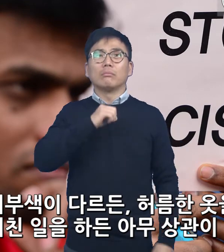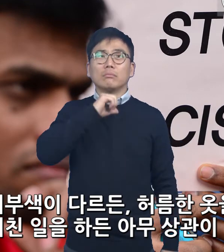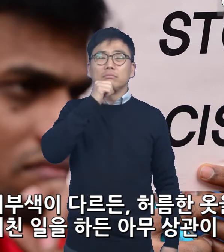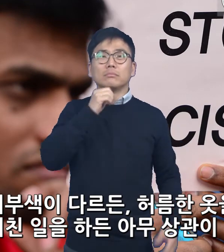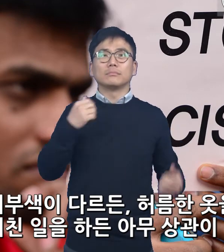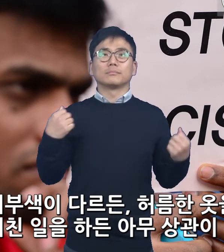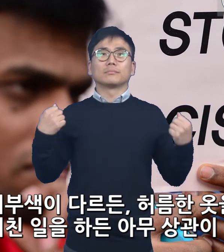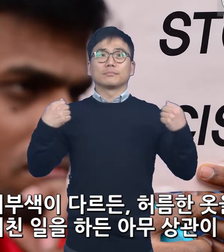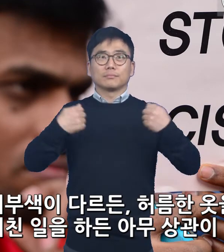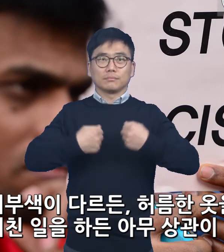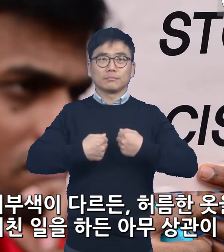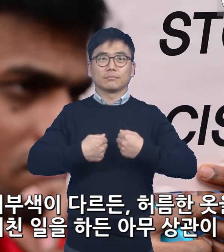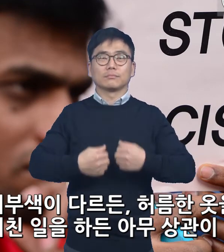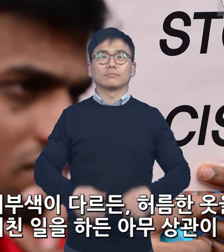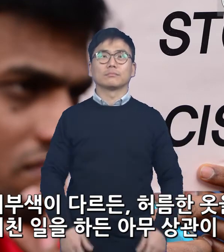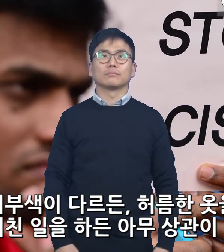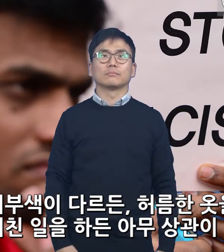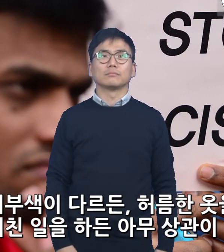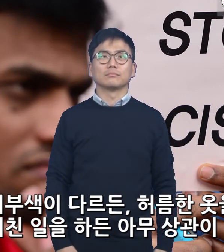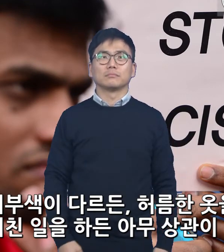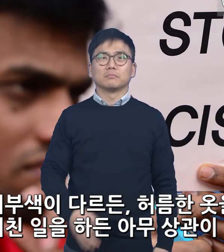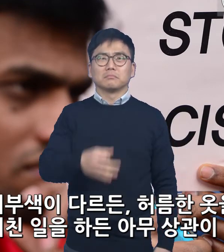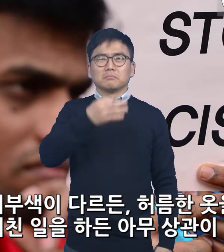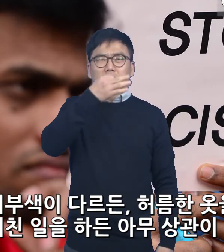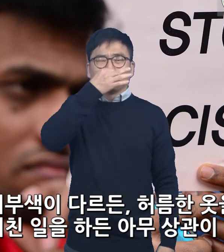허름한 옷을 입든